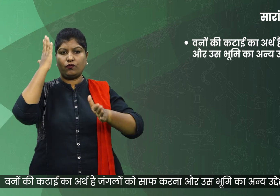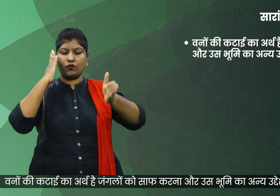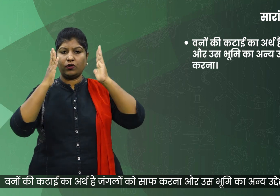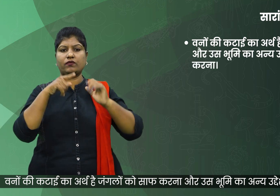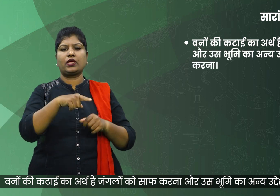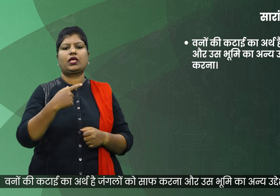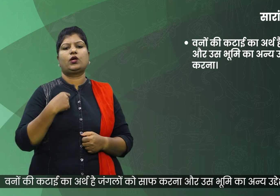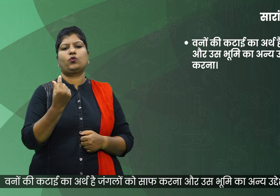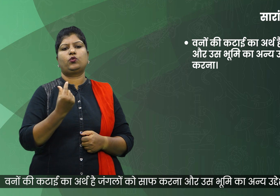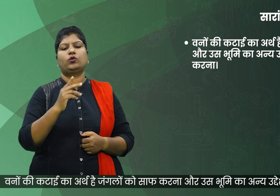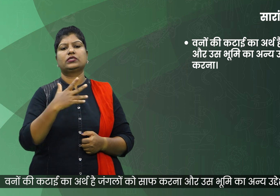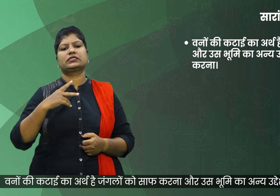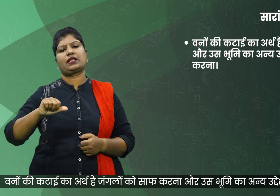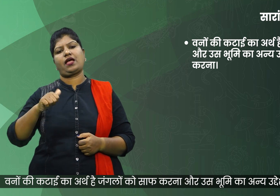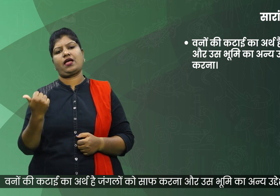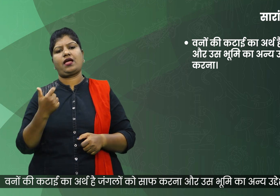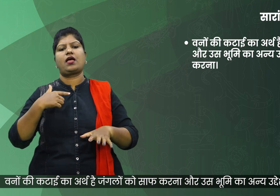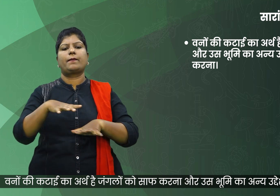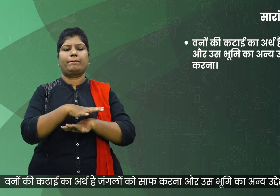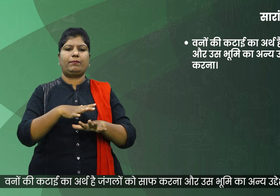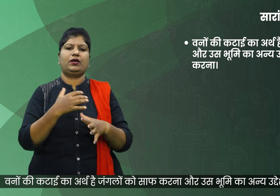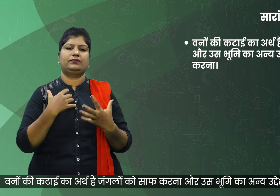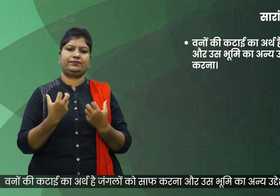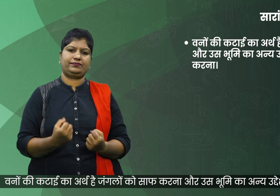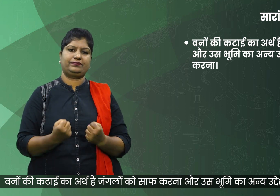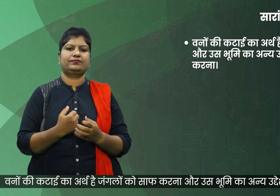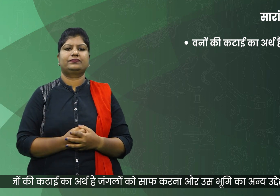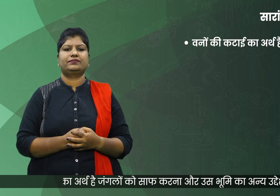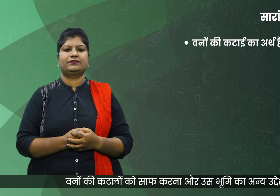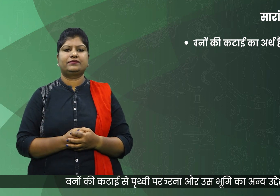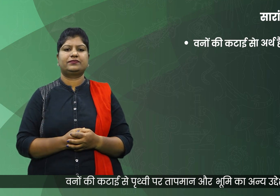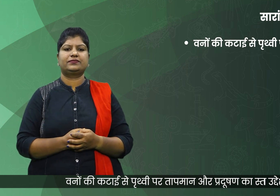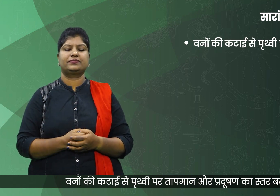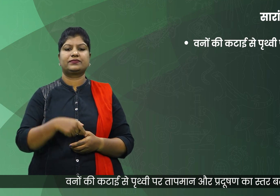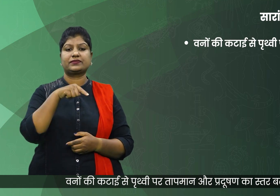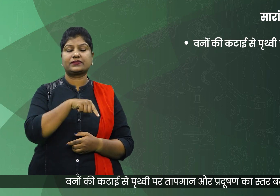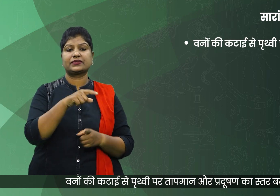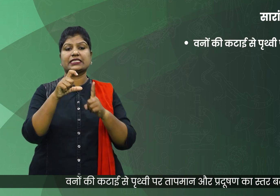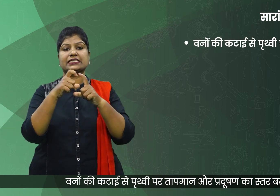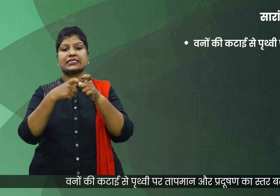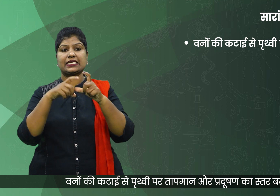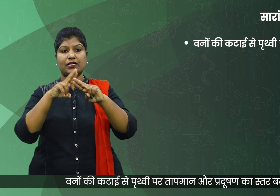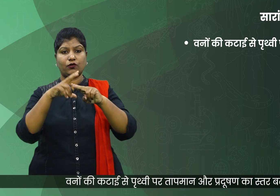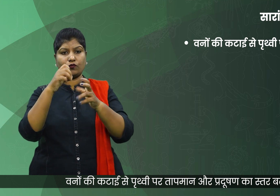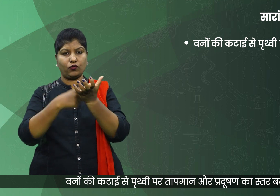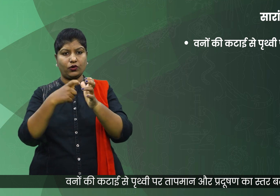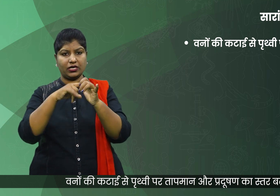करना। वनों की कटाई से पृत्वी पर तापमान और